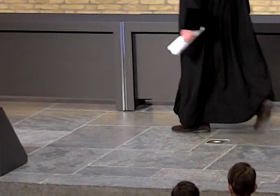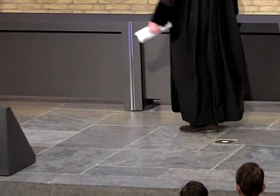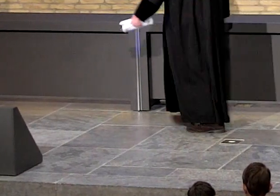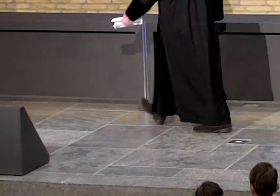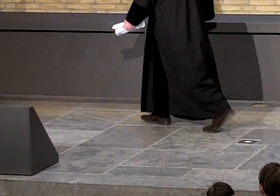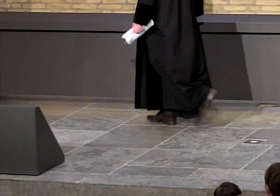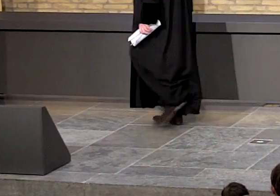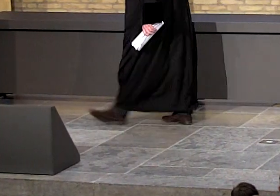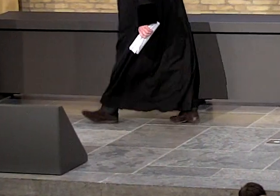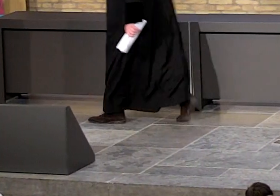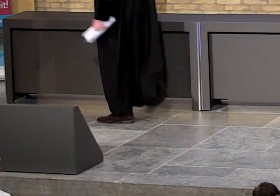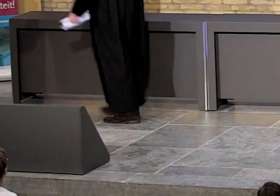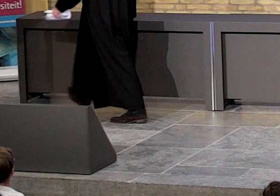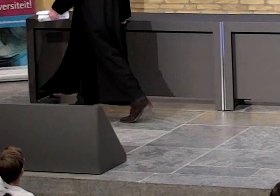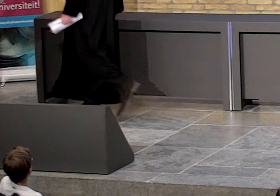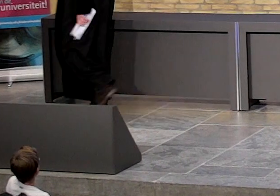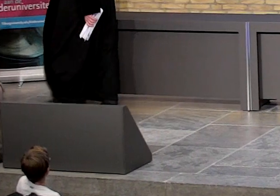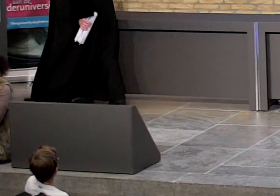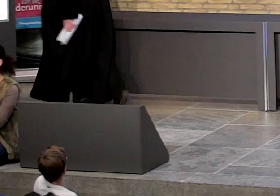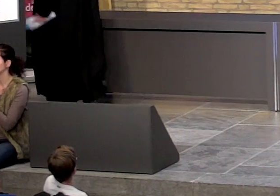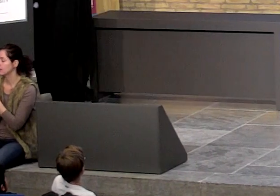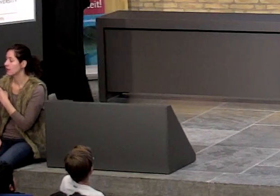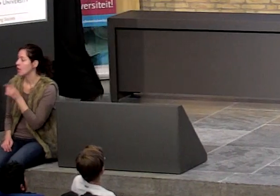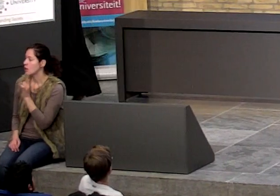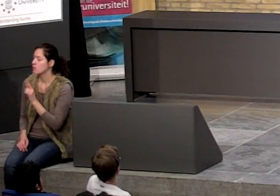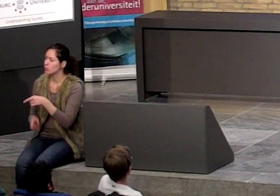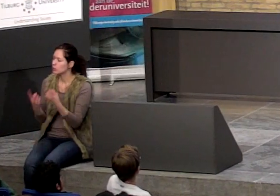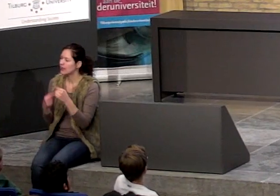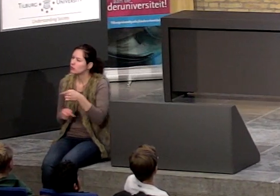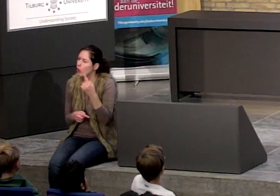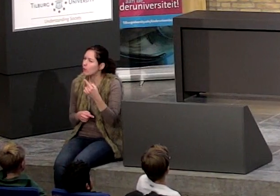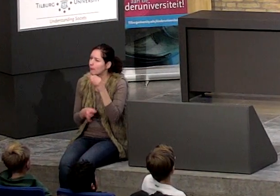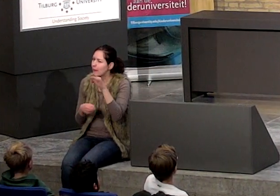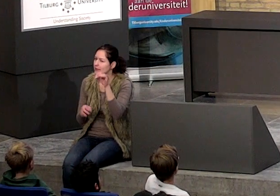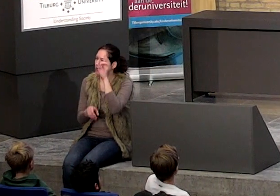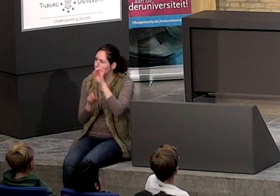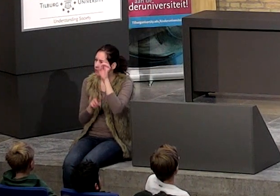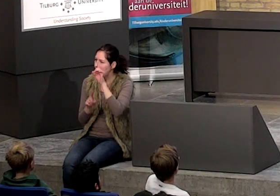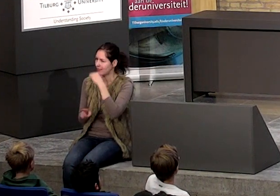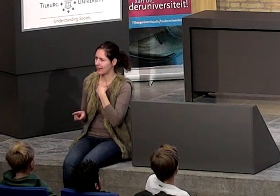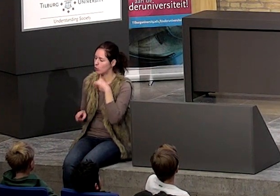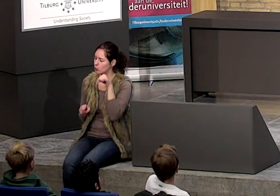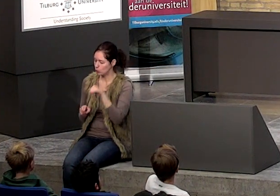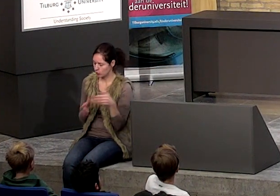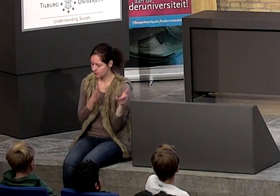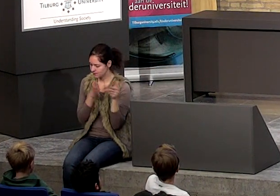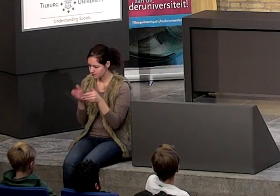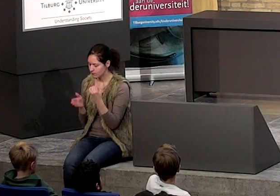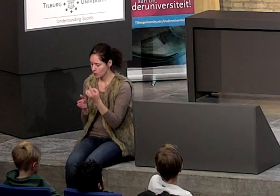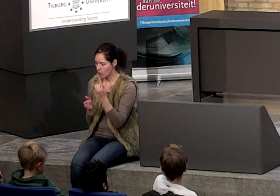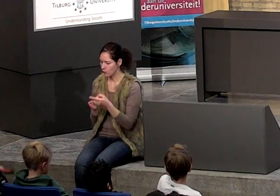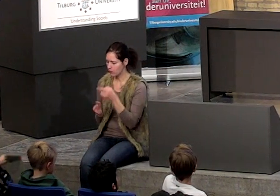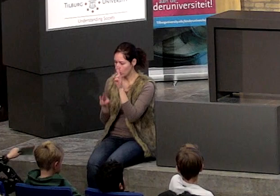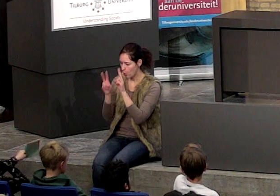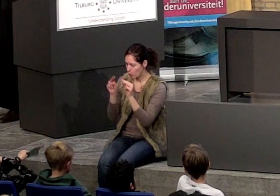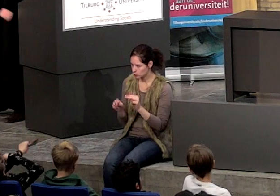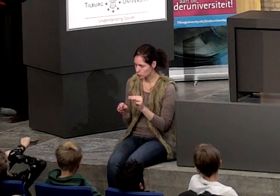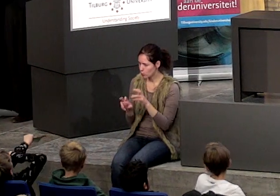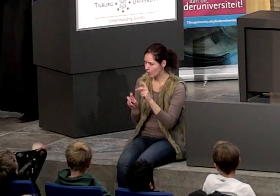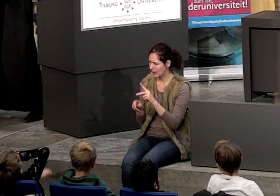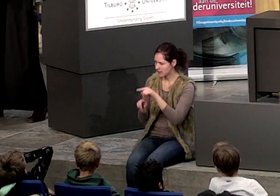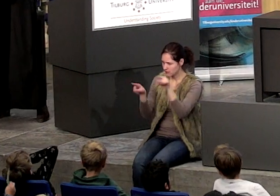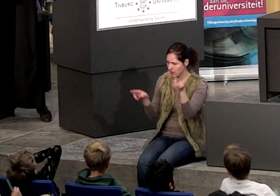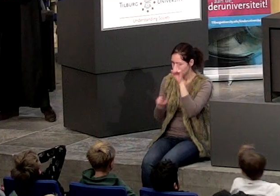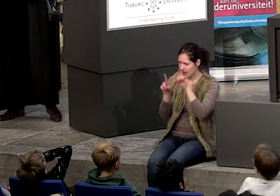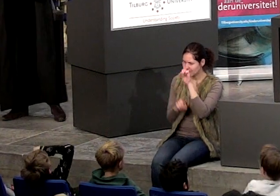vinden. Maar dan moeten we toch nog even iets beter over nadenken. Nou kom ik richting mijn onderzoek. Nou moet je even goed gaan nadenken van wat een leraar eigenlijk doet.